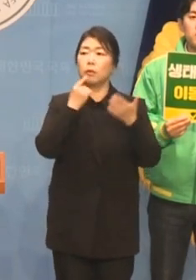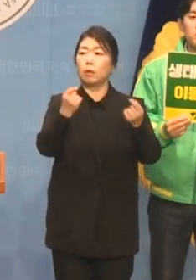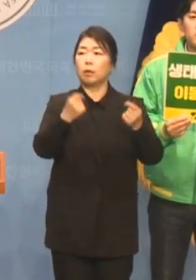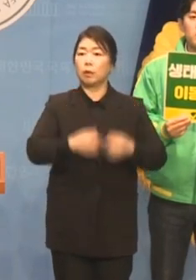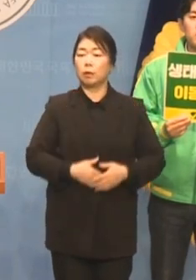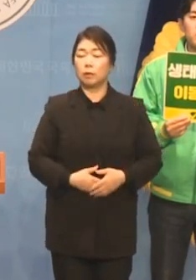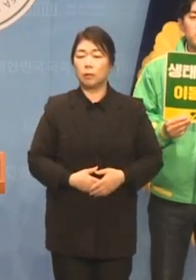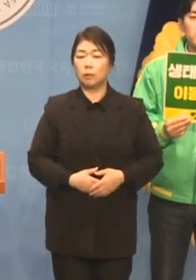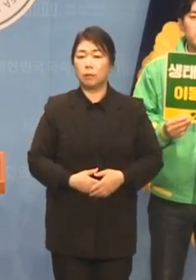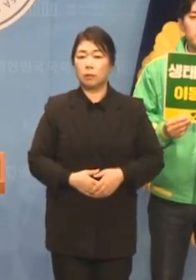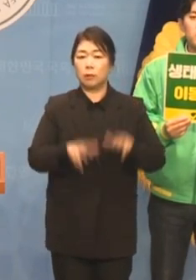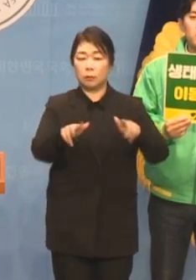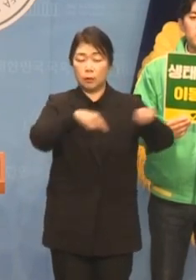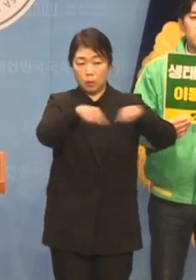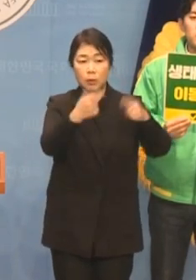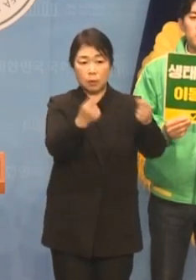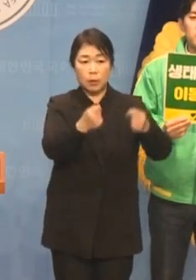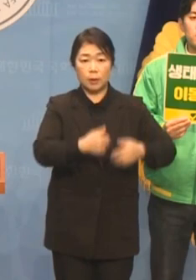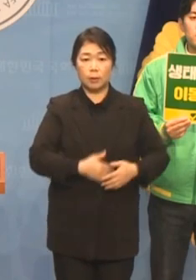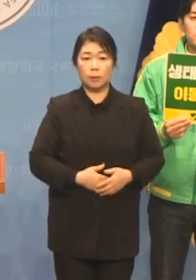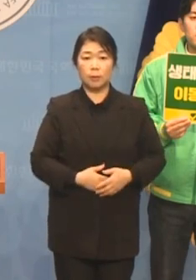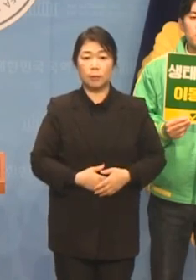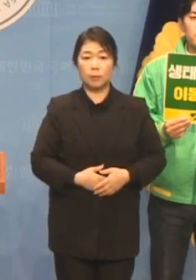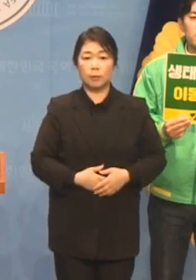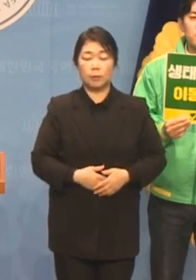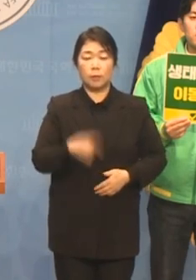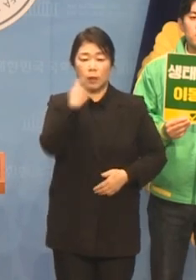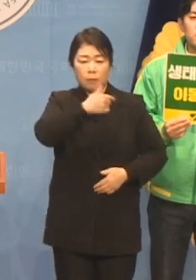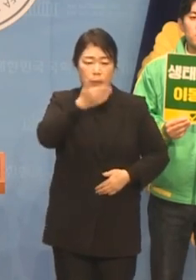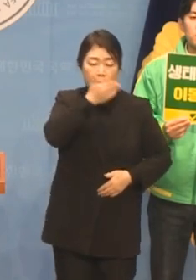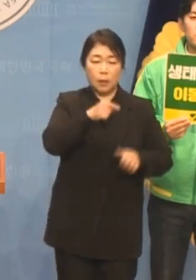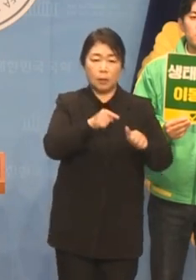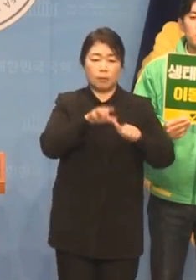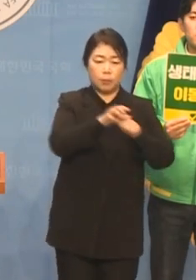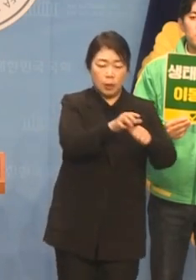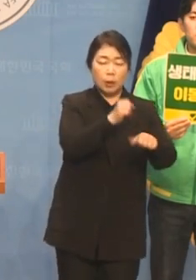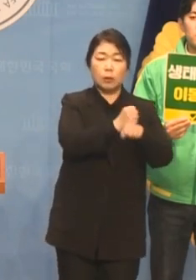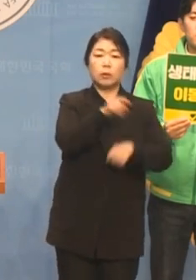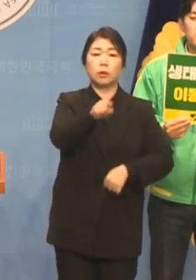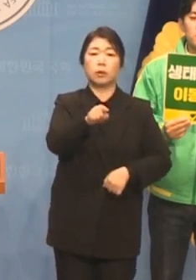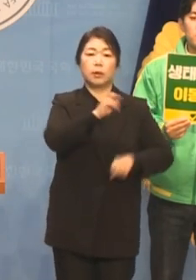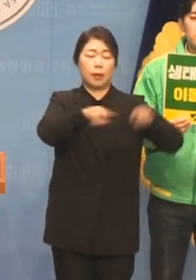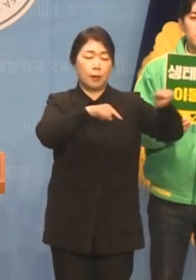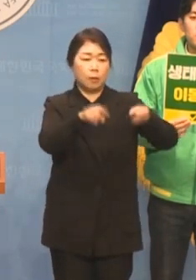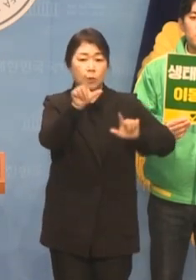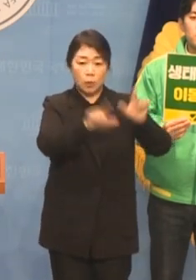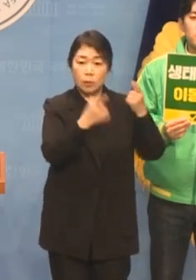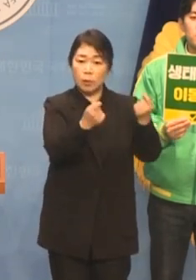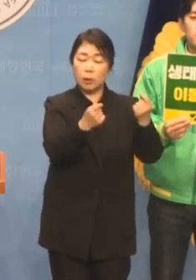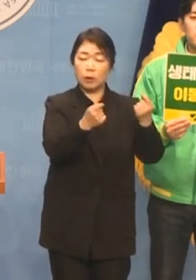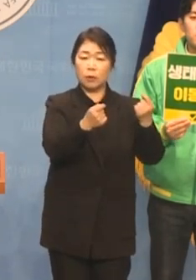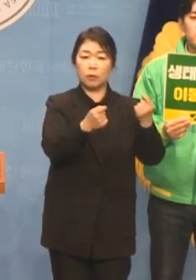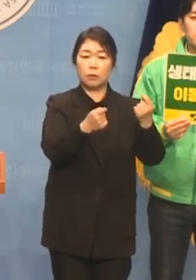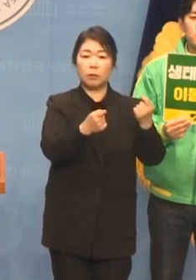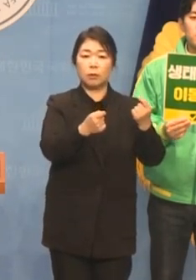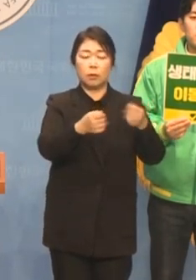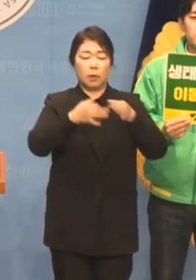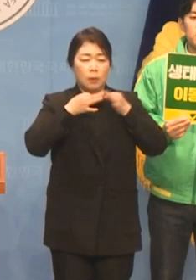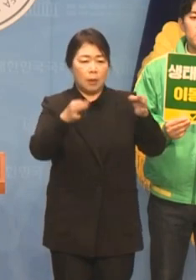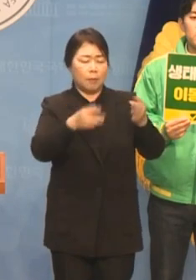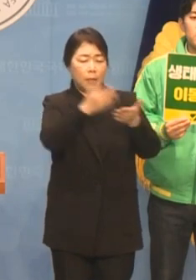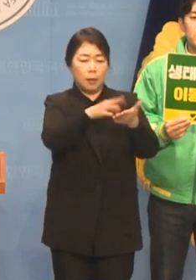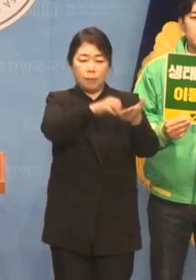지금의 정치입니다 이렇게 입을 틀어막는 것이 거대 양당의 기득권 정치입니다 목소리를